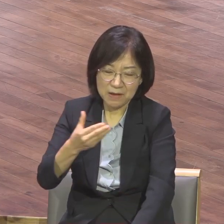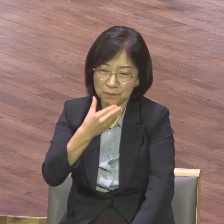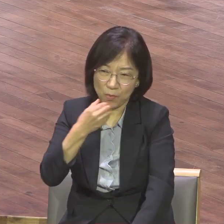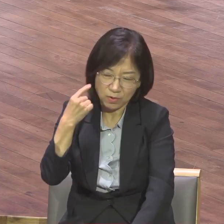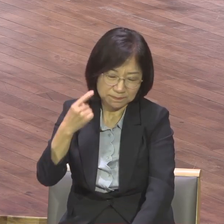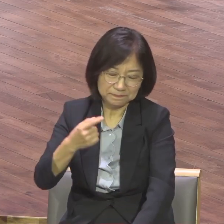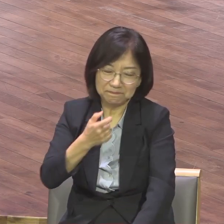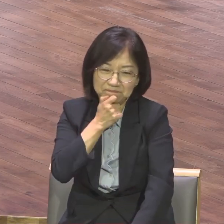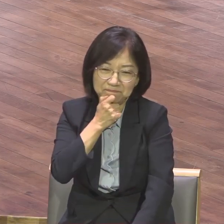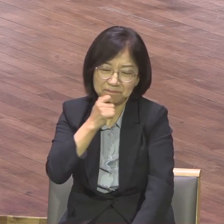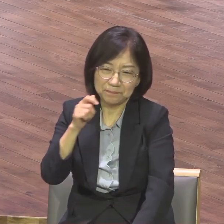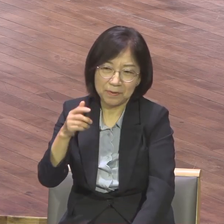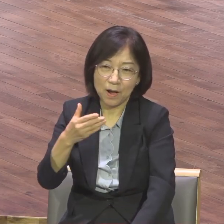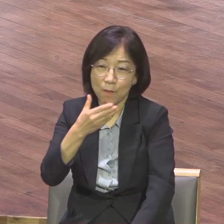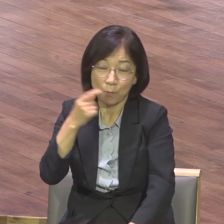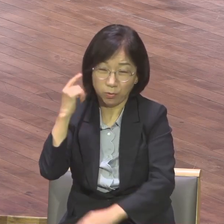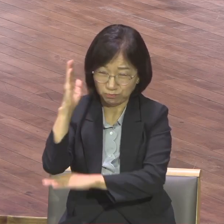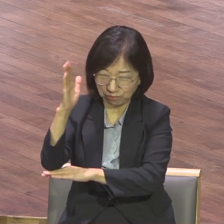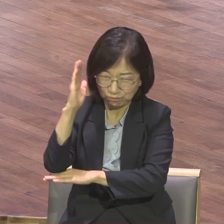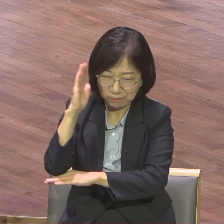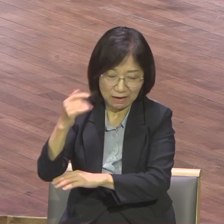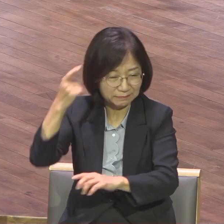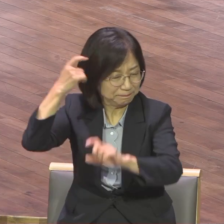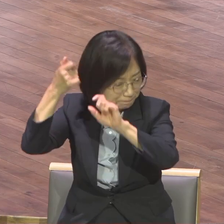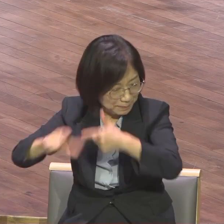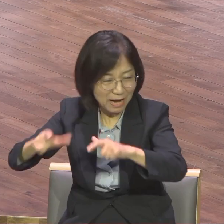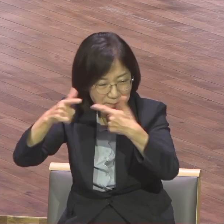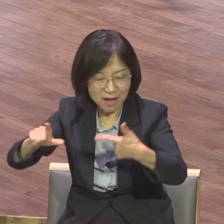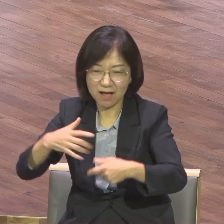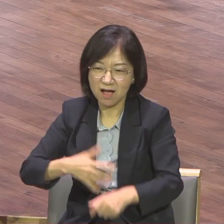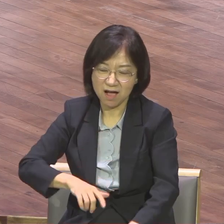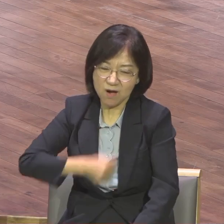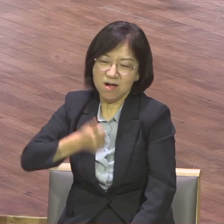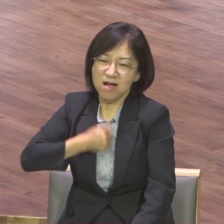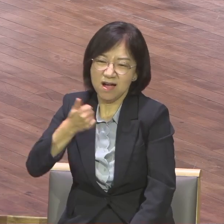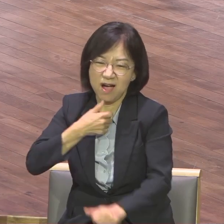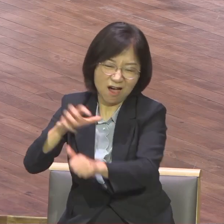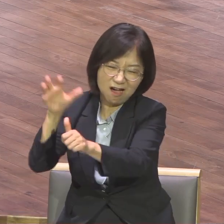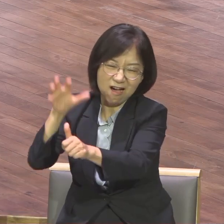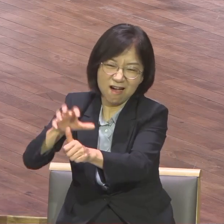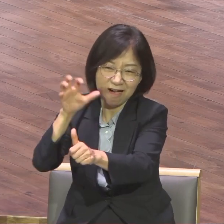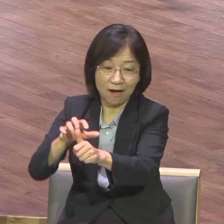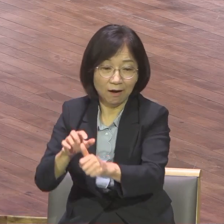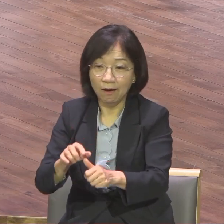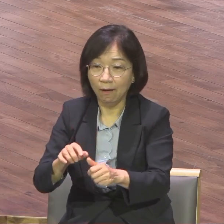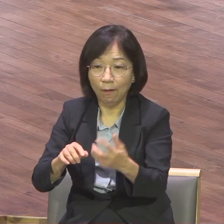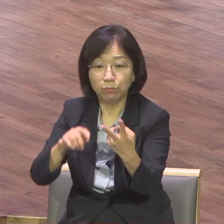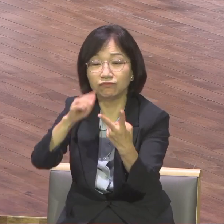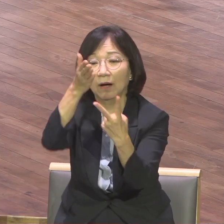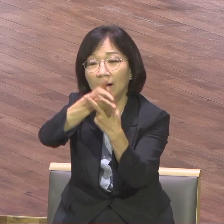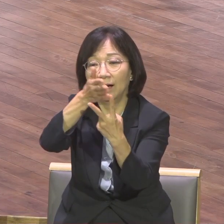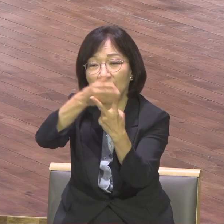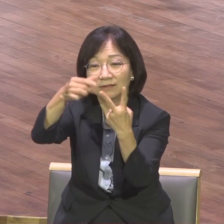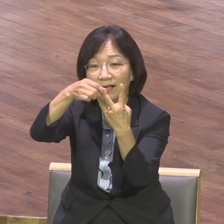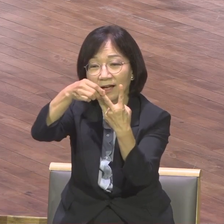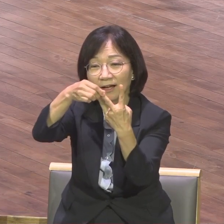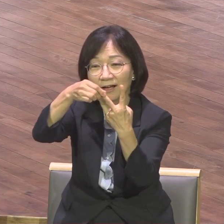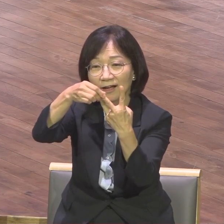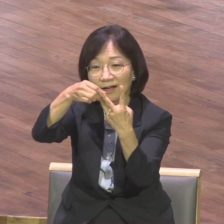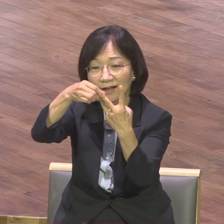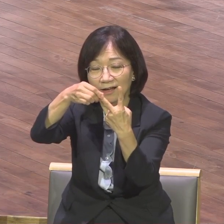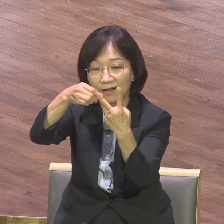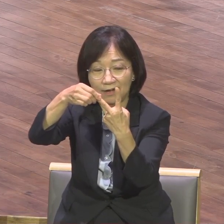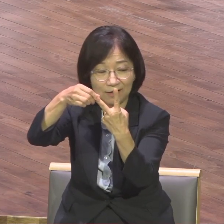있었어요. 이 사도 바울의 설교를 듣고 은혜 받는 사람들을 통해 그 다음 안식일에 비시디아 안디옥에 온